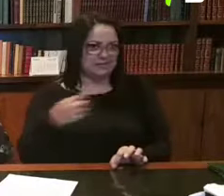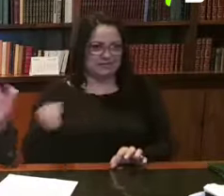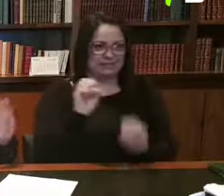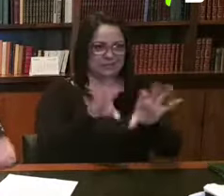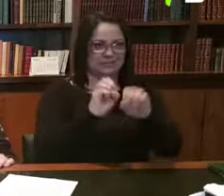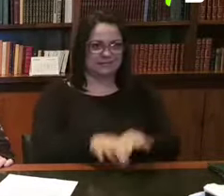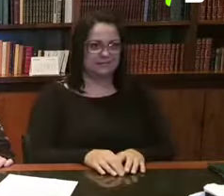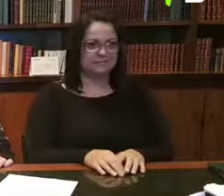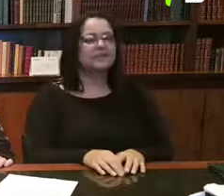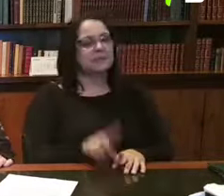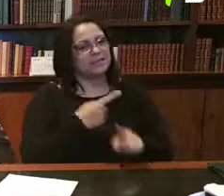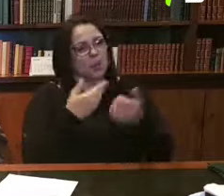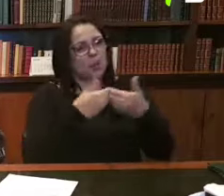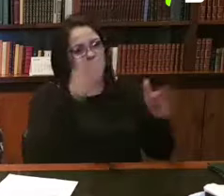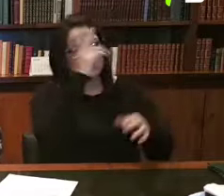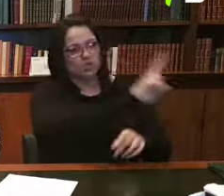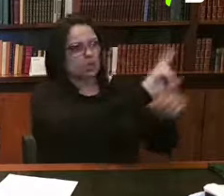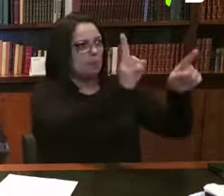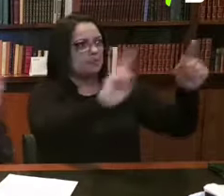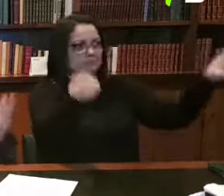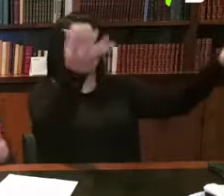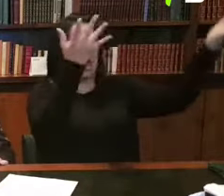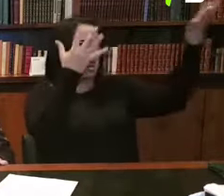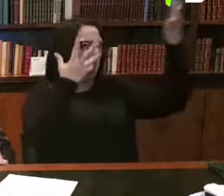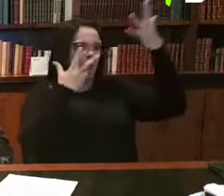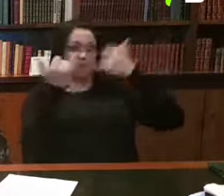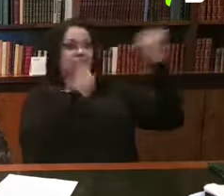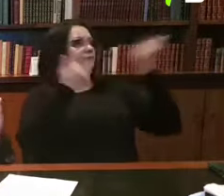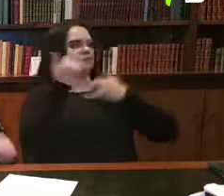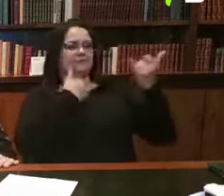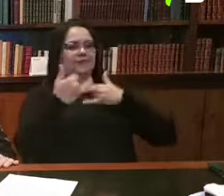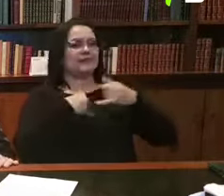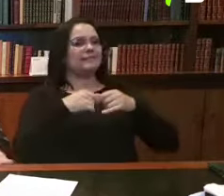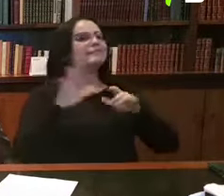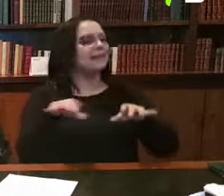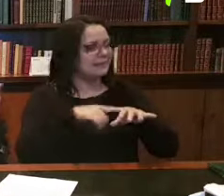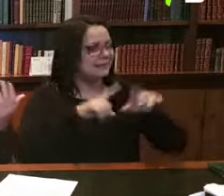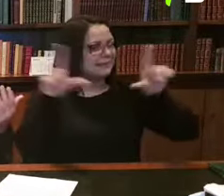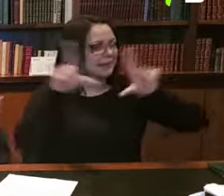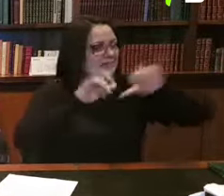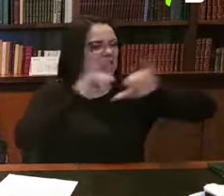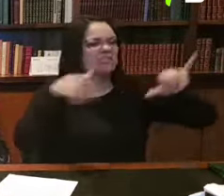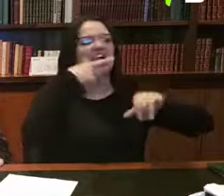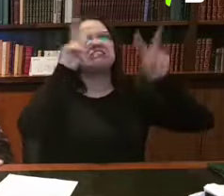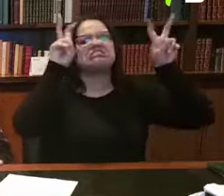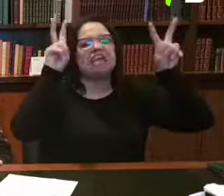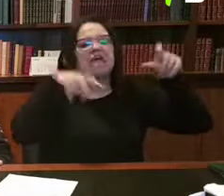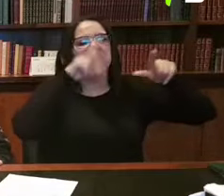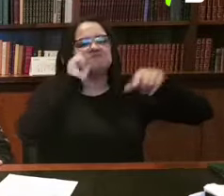começa a pintar os nomes né a uma avalanche de informações nas redes sociais né os o